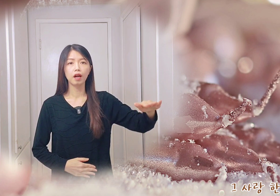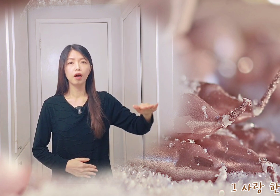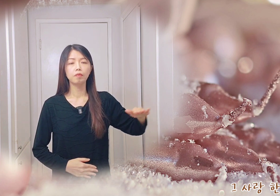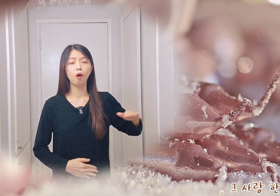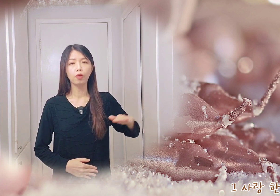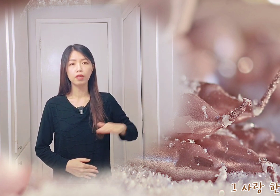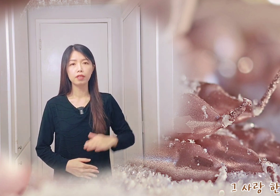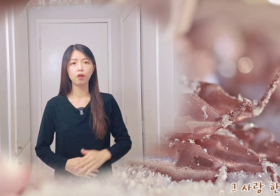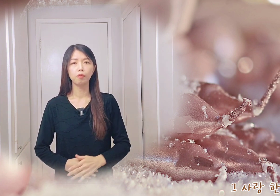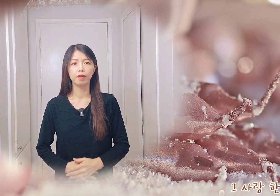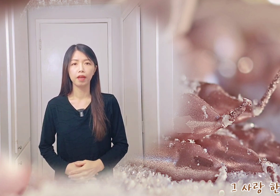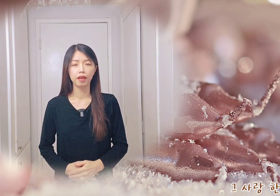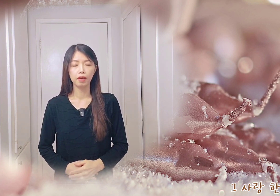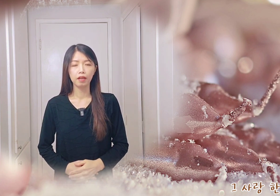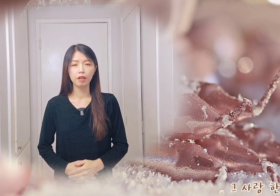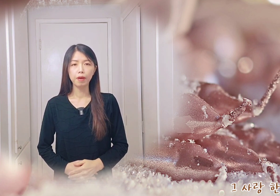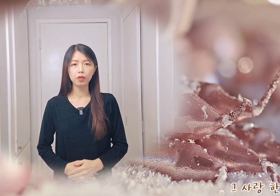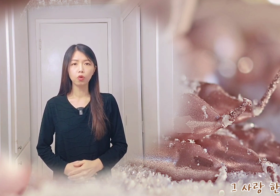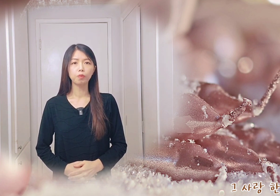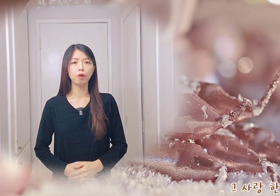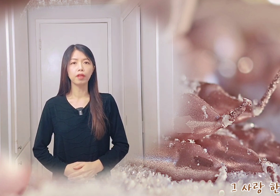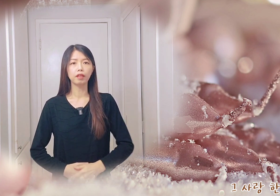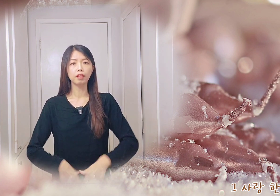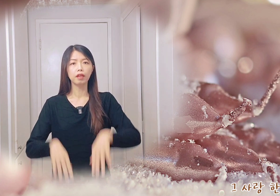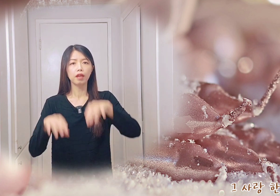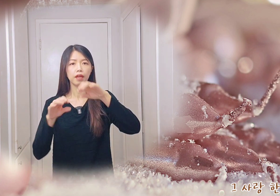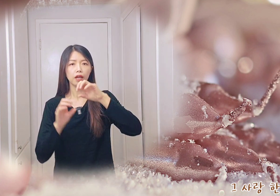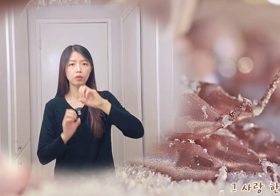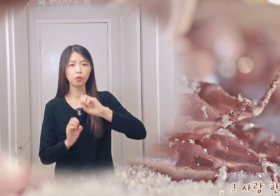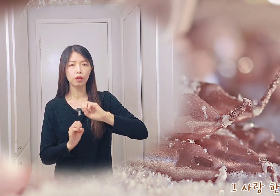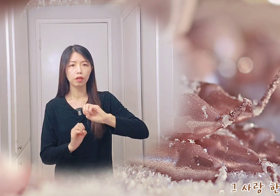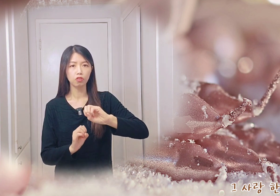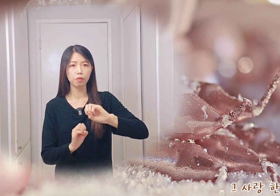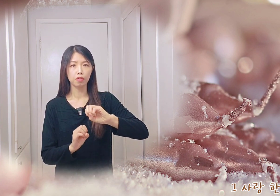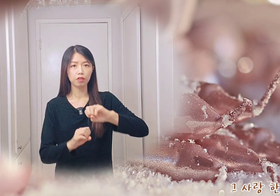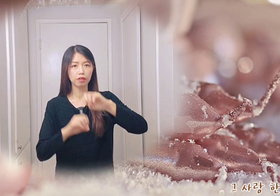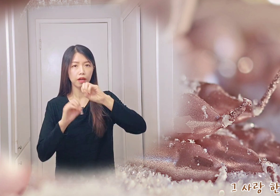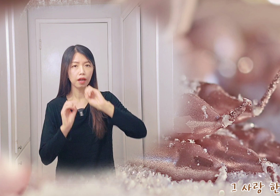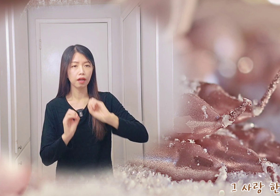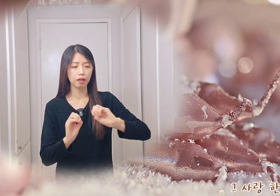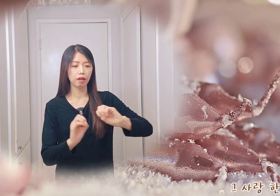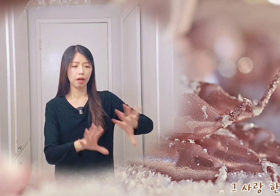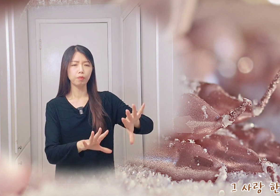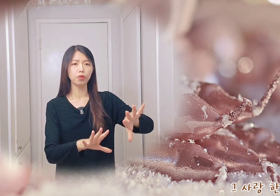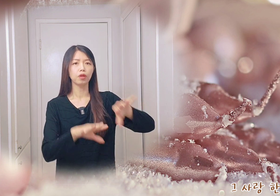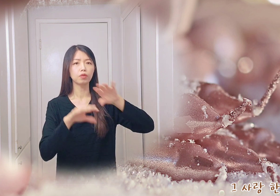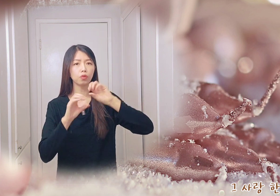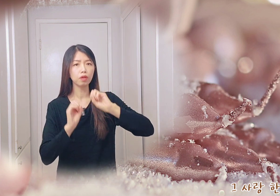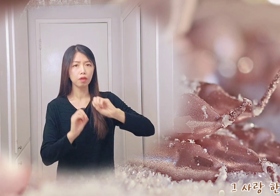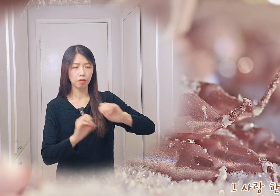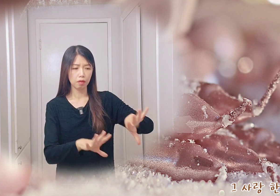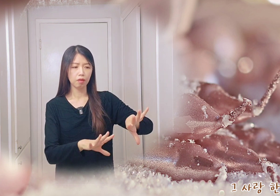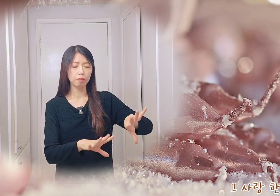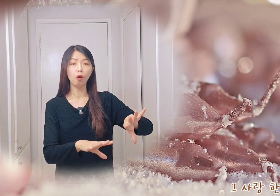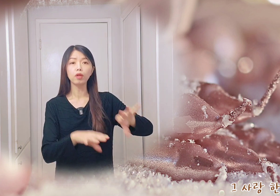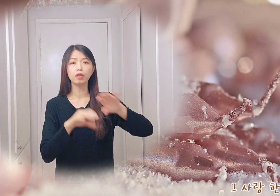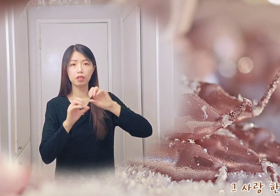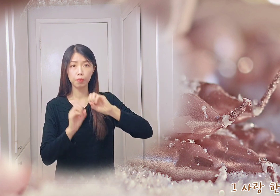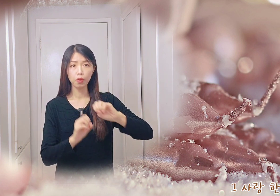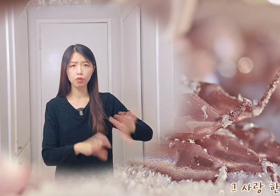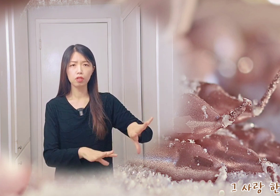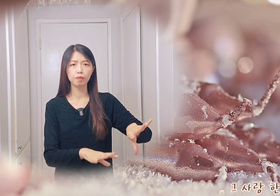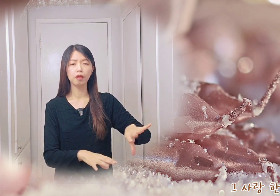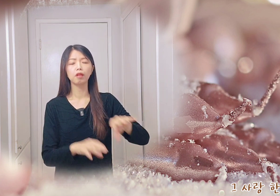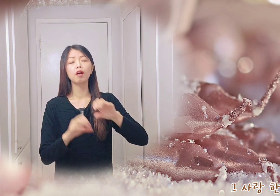우릴 버리신 적 없네. 일반적으로 버리다는 양손을 이렇게 주먹을 쥐었다가 앞으로 이렇게 손을